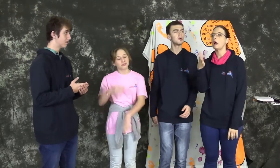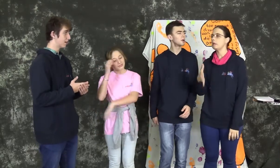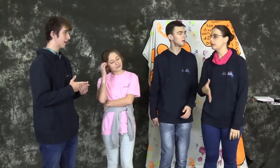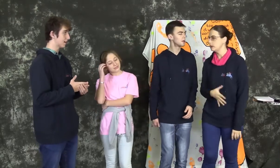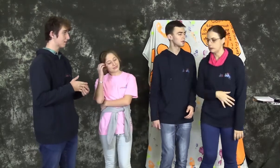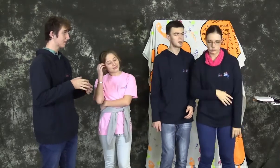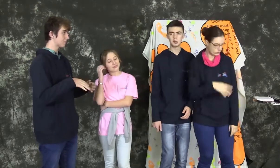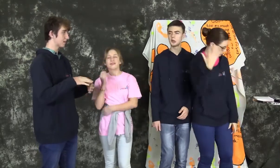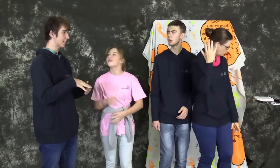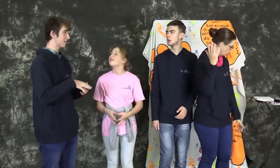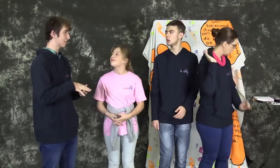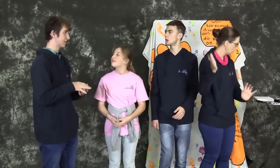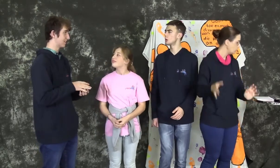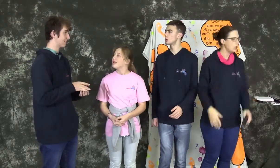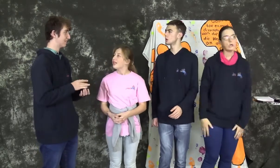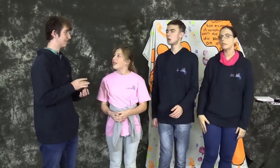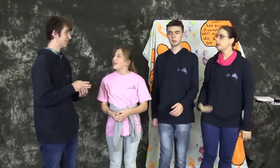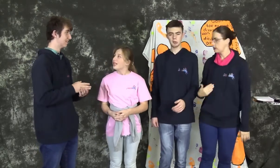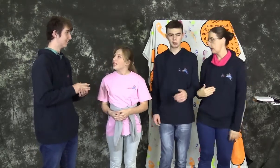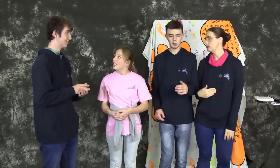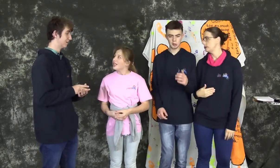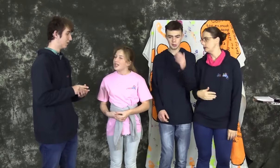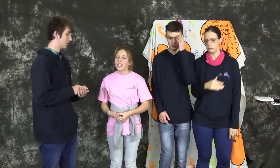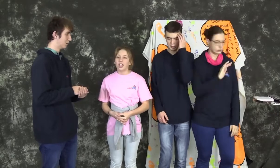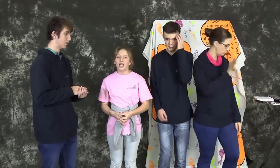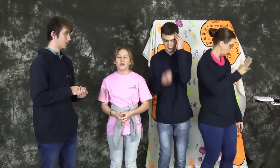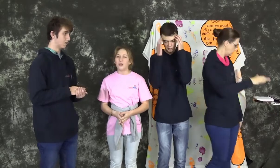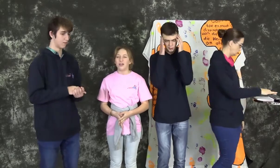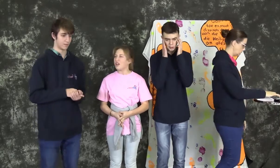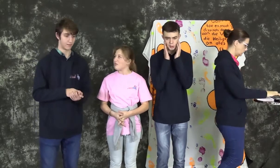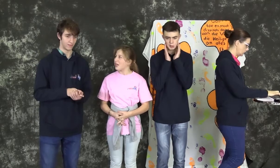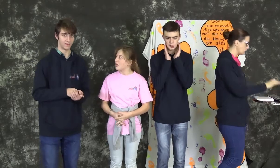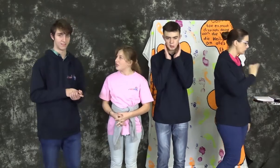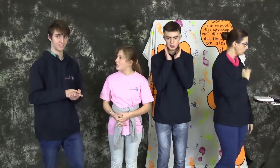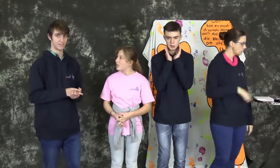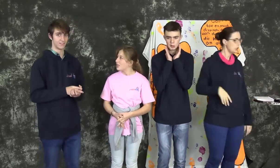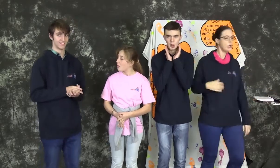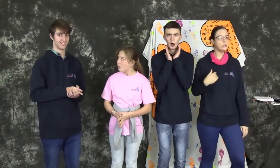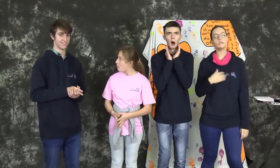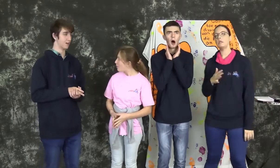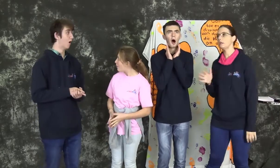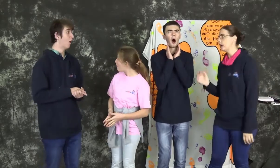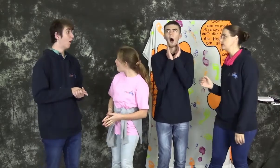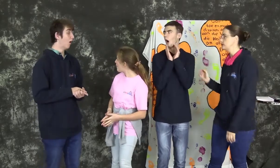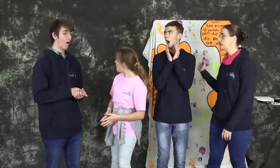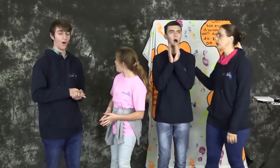nie. Ek het 5 pikkewyne gegeet. Ons gaan nou die vijfje doen. Het is pikkewyne wat ek jou hoor. Ons gaan die vijfje doen. Oké,